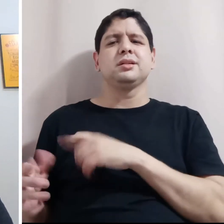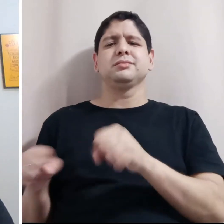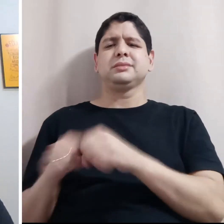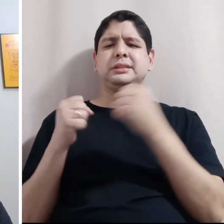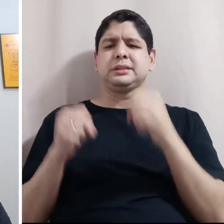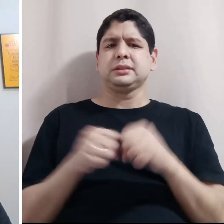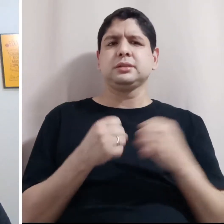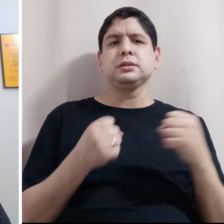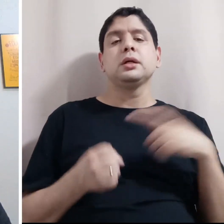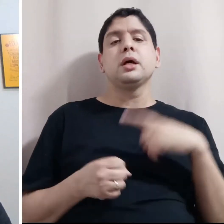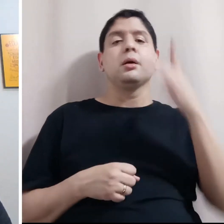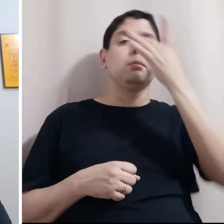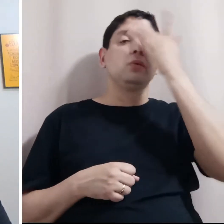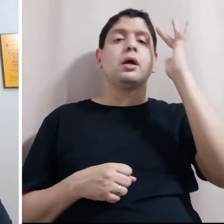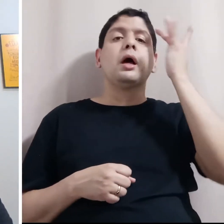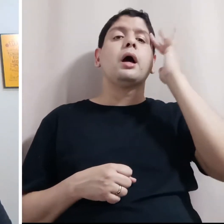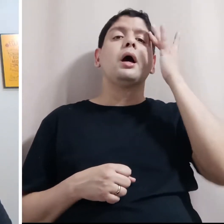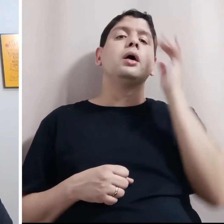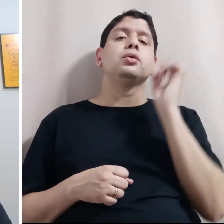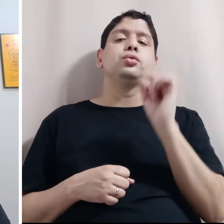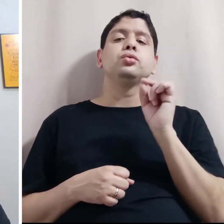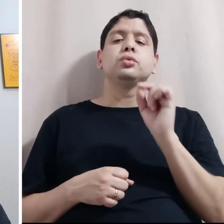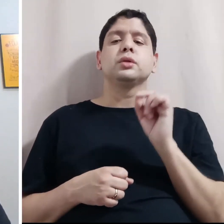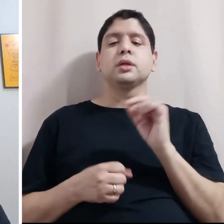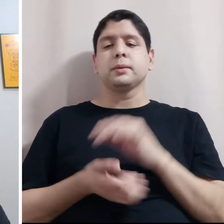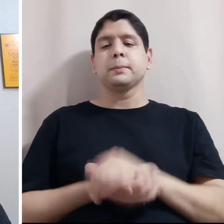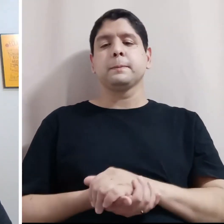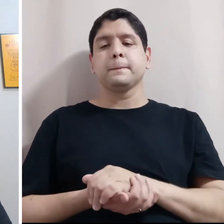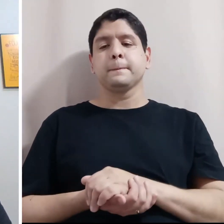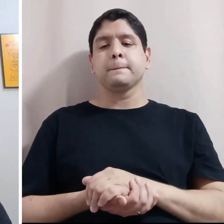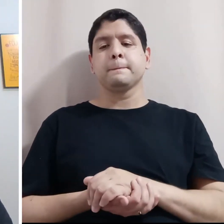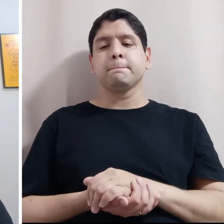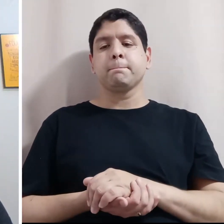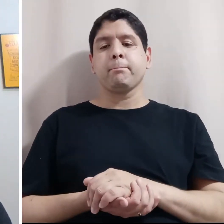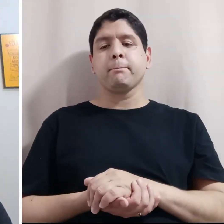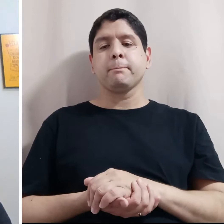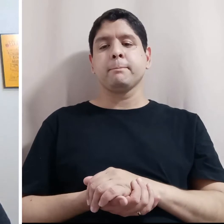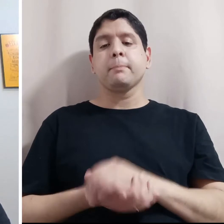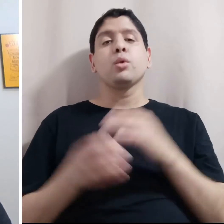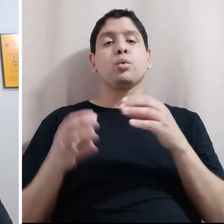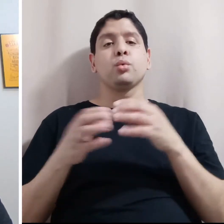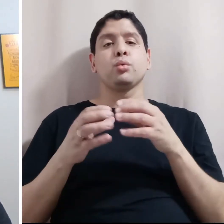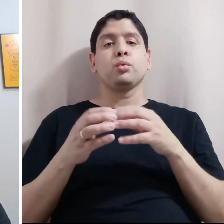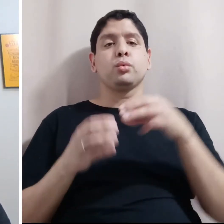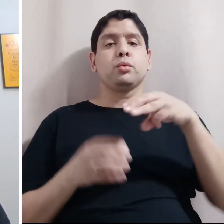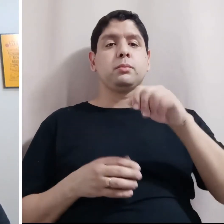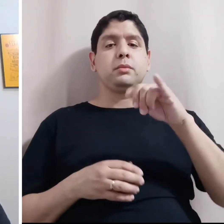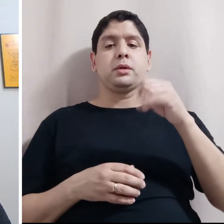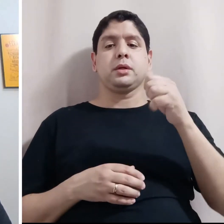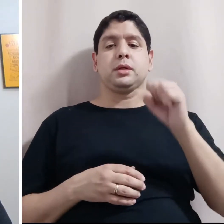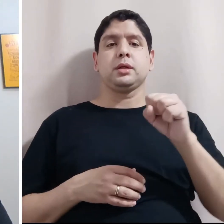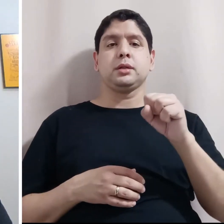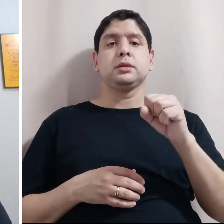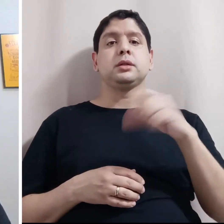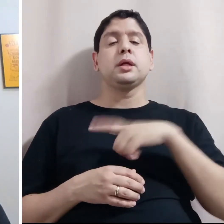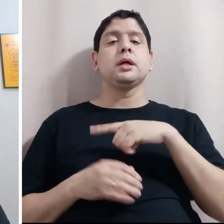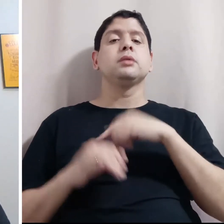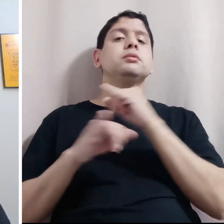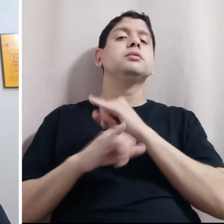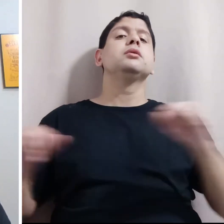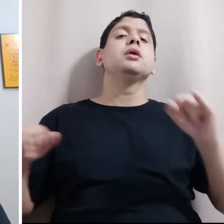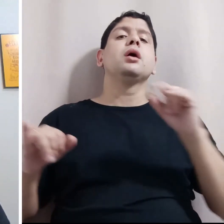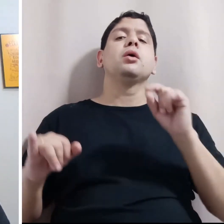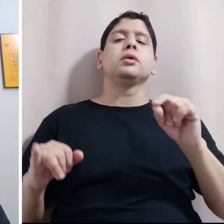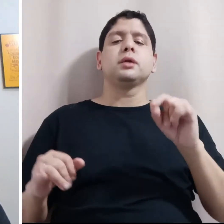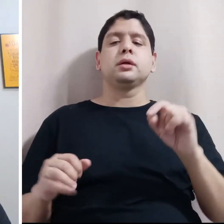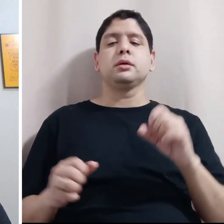né? Uma das teorias, né, uma das hipóteses de que, né, os maias, e aí fica um